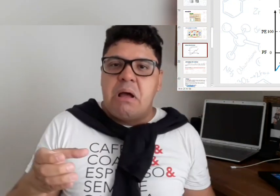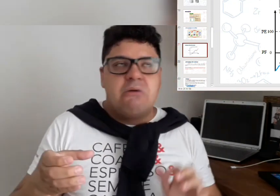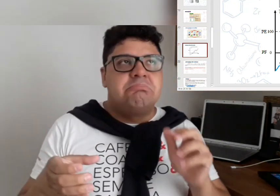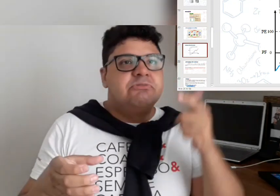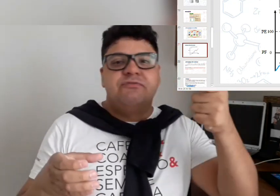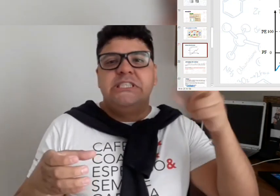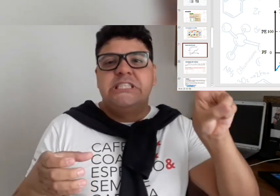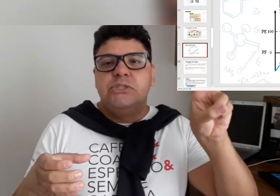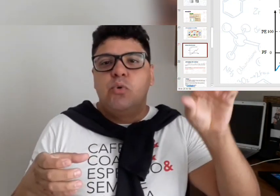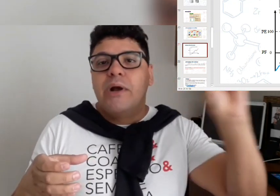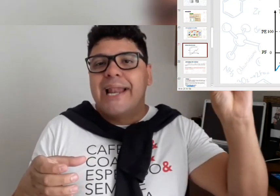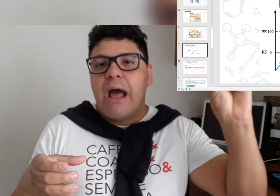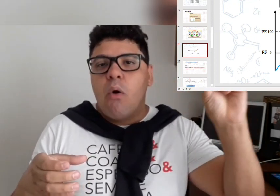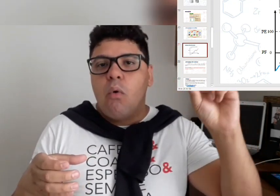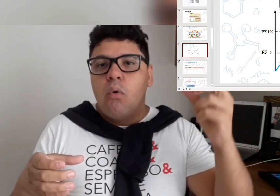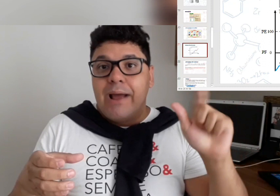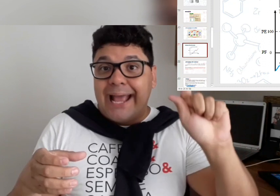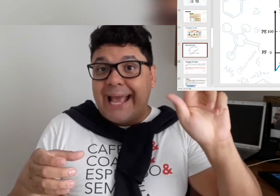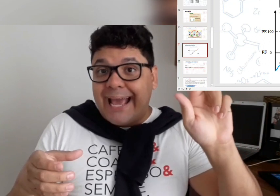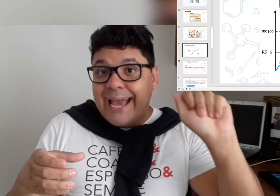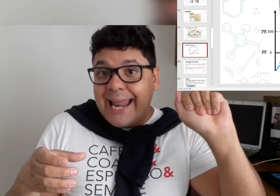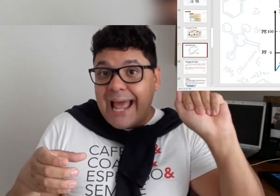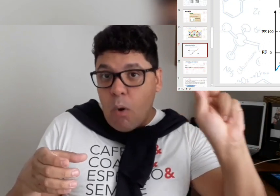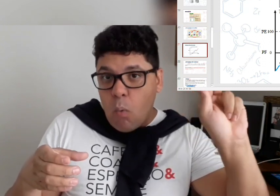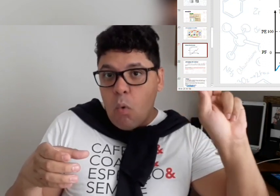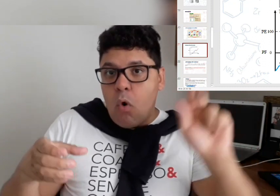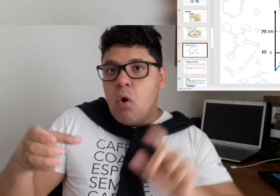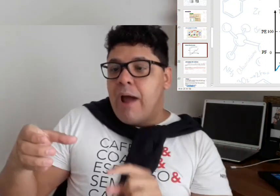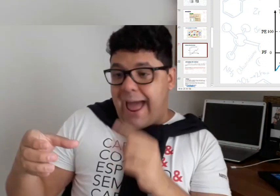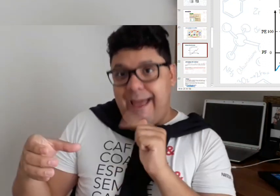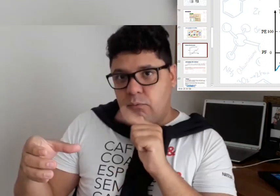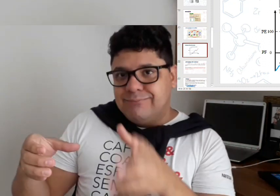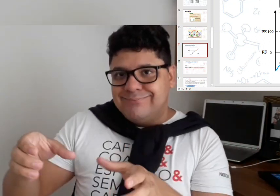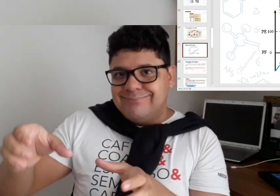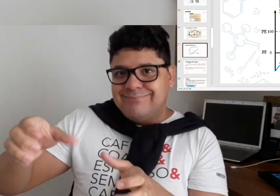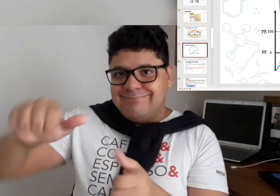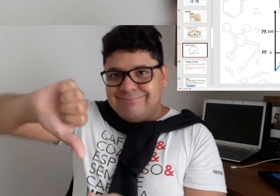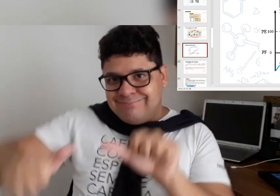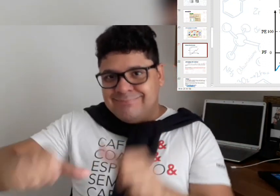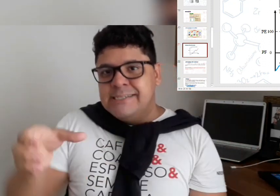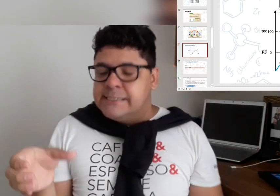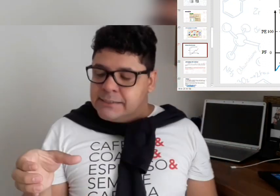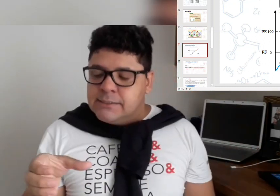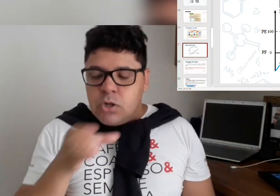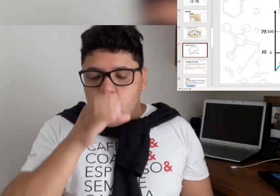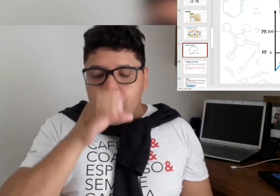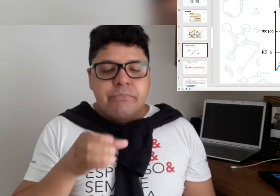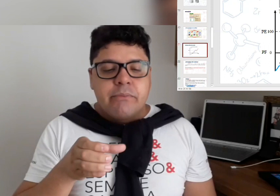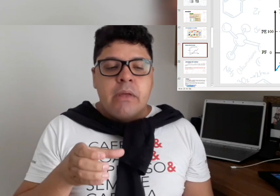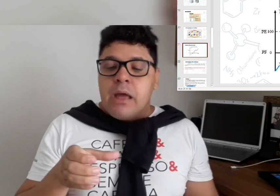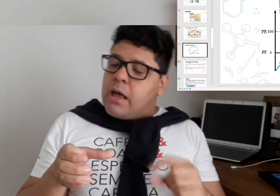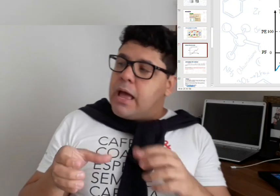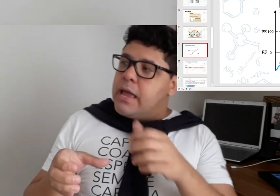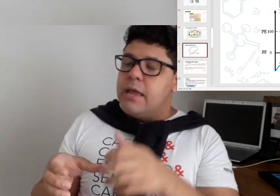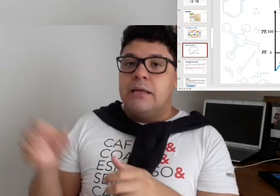ambiente, estava em uns 25 graus, botou na geladeira, né? Também não é instantâneo, a água não vira gelo, plá, mágica,